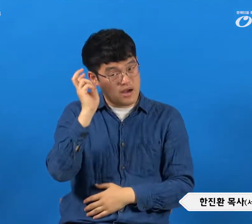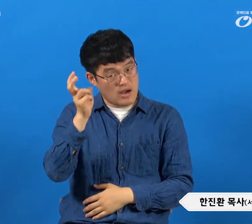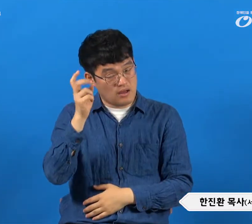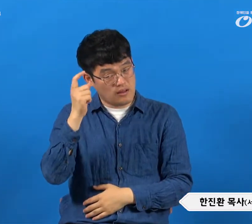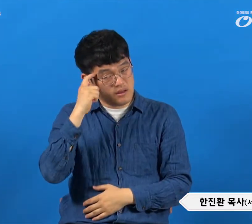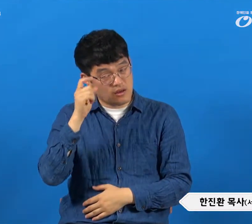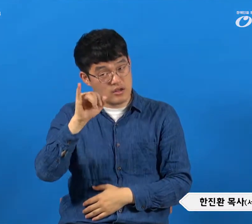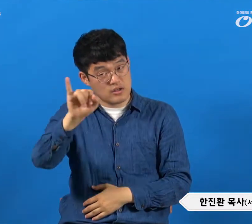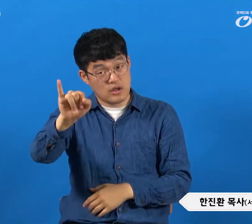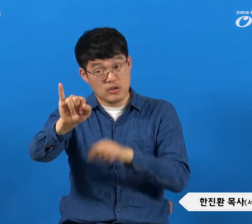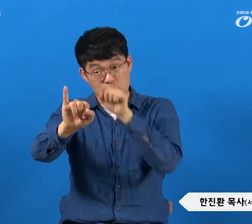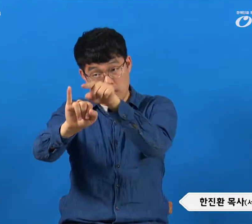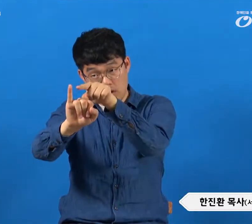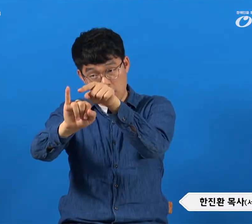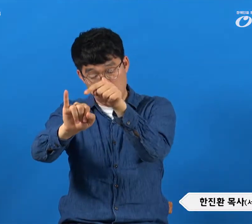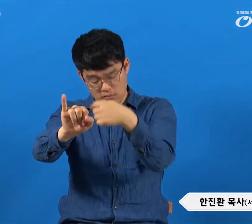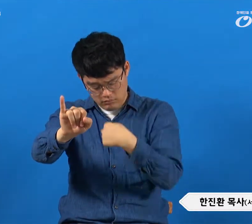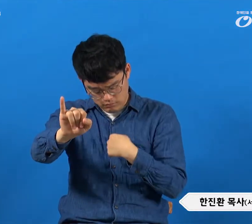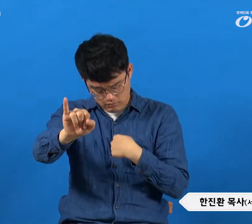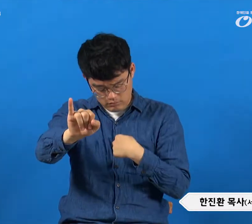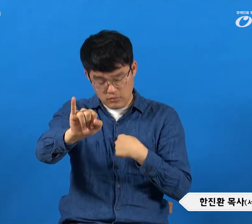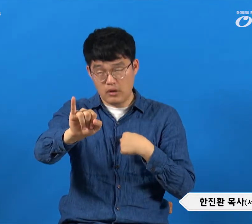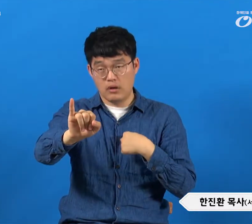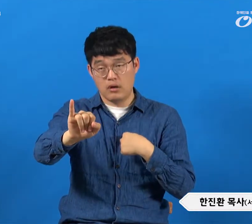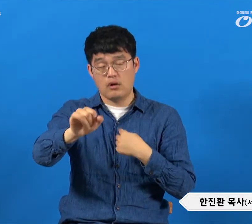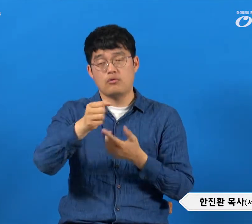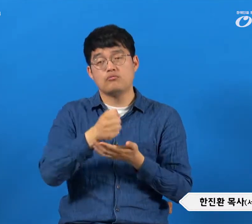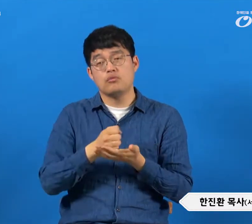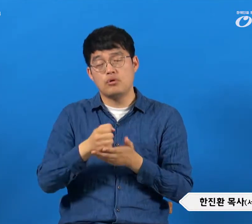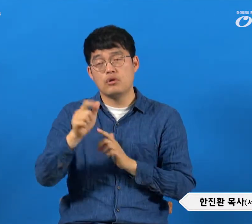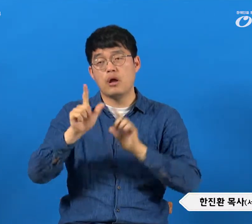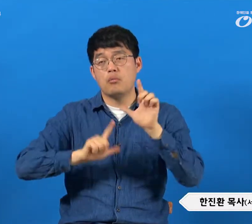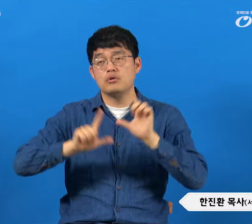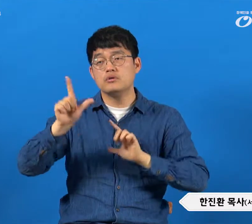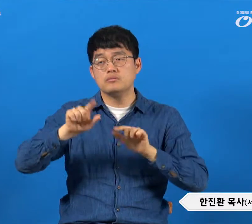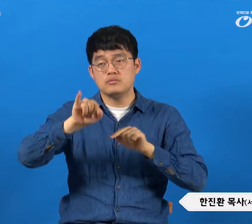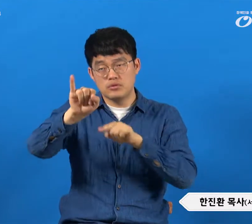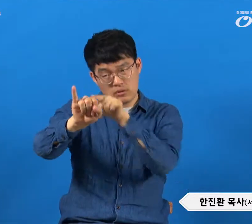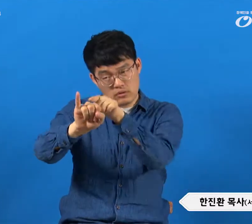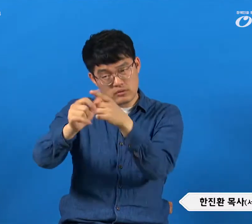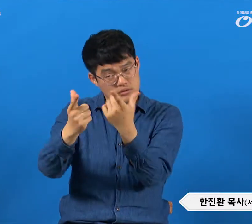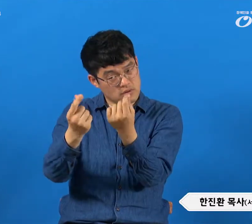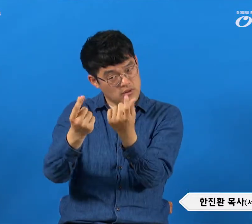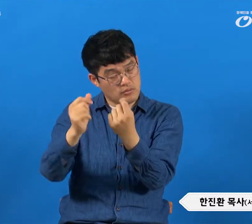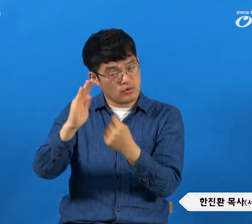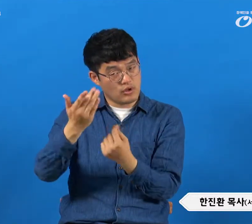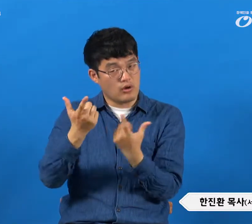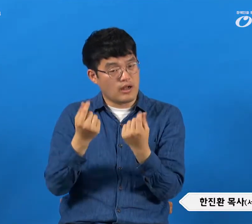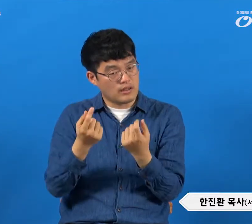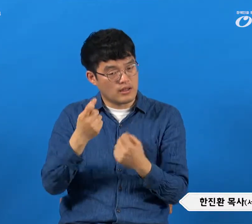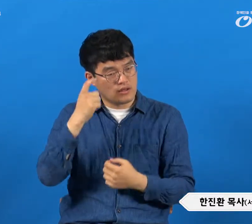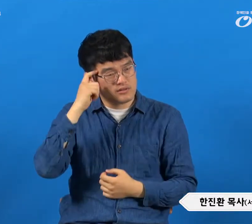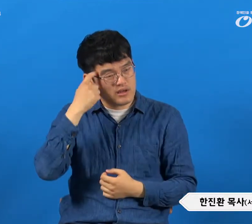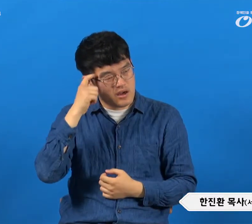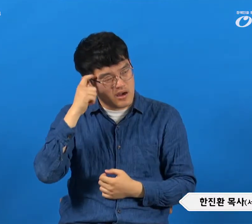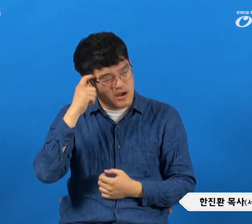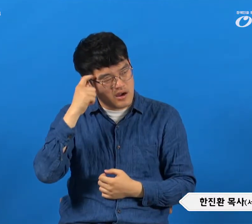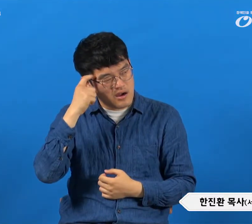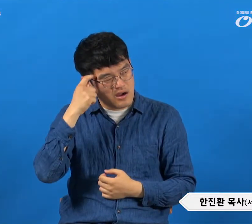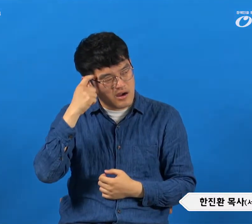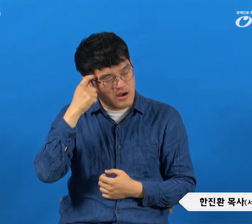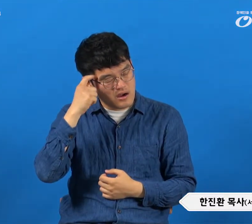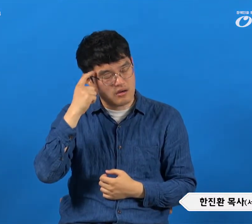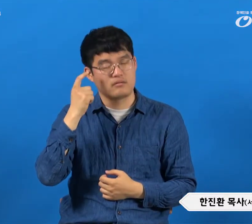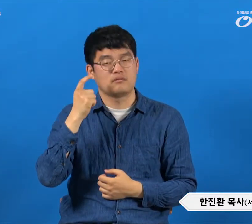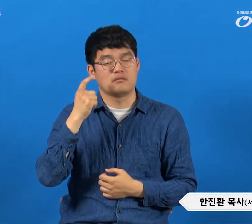들면서 저 사람이 꼭 내 운명 같아, 내 운명이 그렇게 될 것 같아 하는 생각을